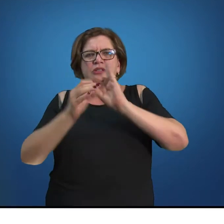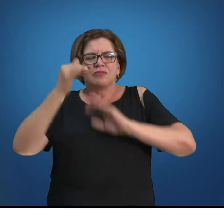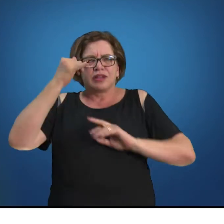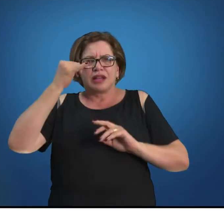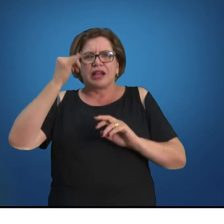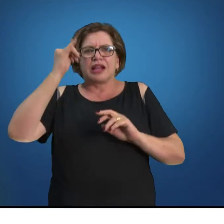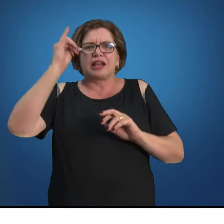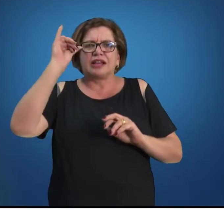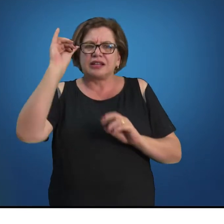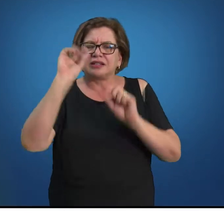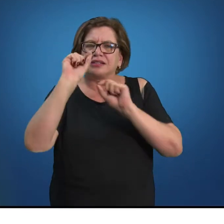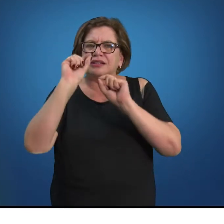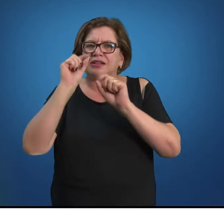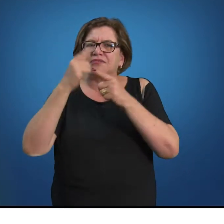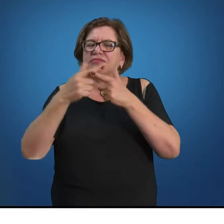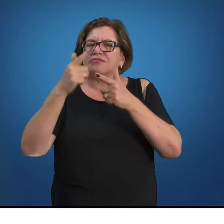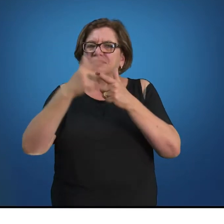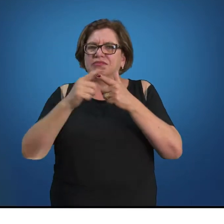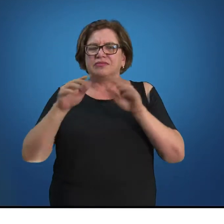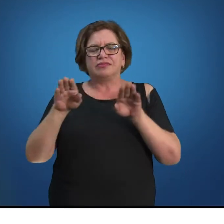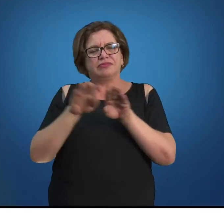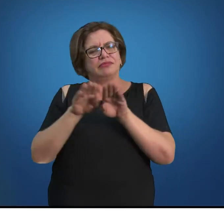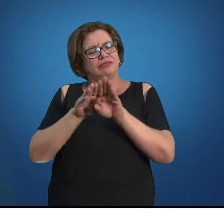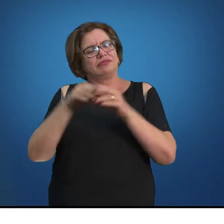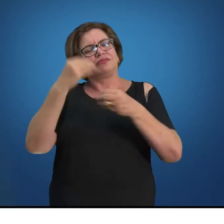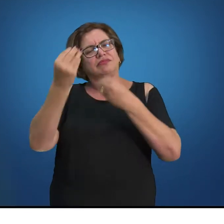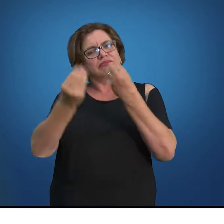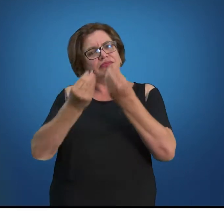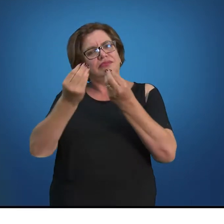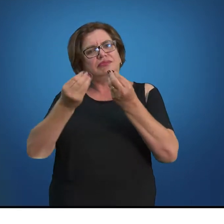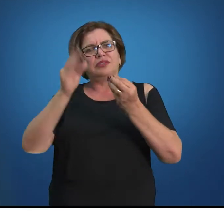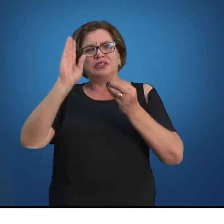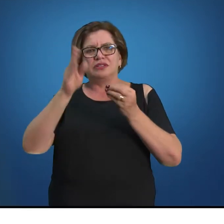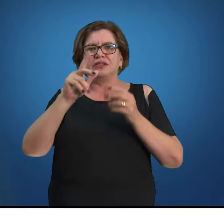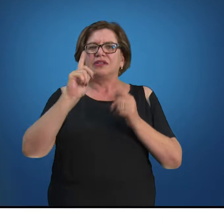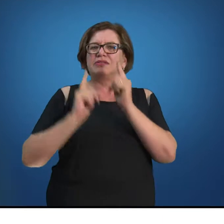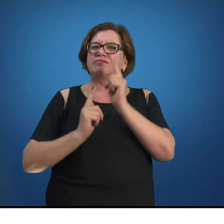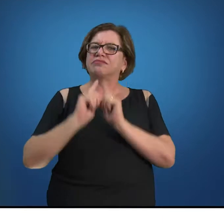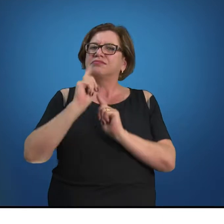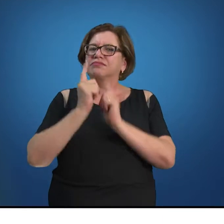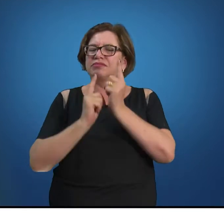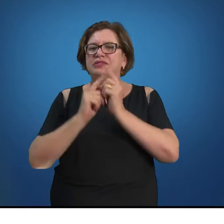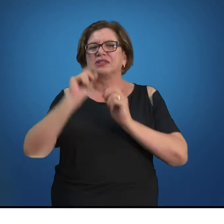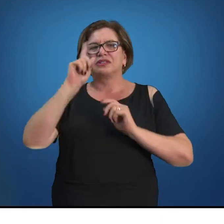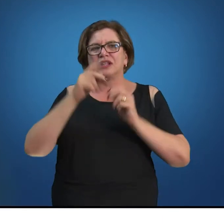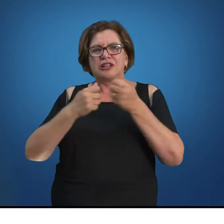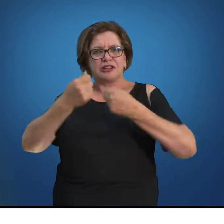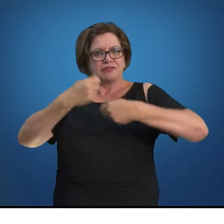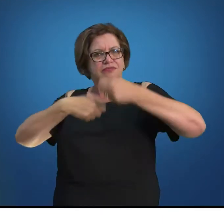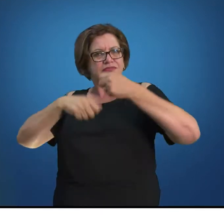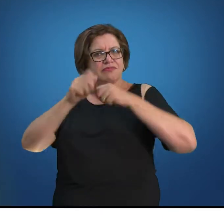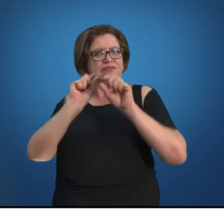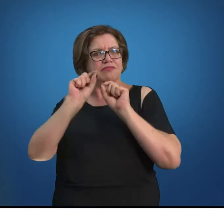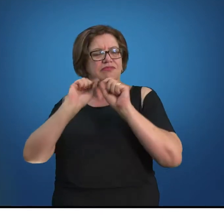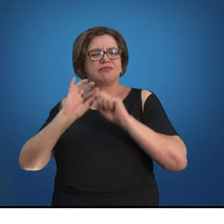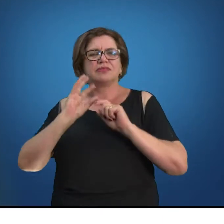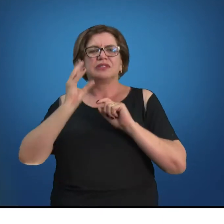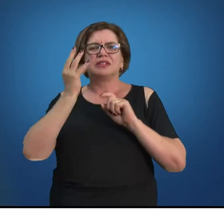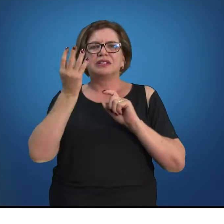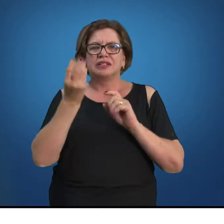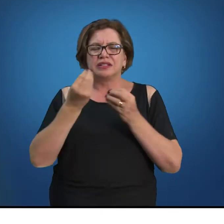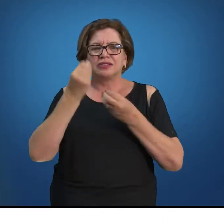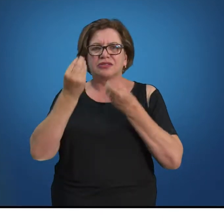de melhor tirar partido de prováveis benefícios. Já a gestão administra uma situação dentro